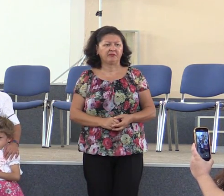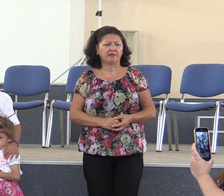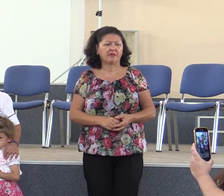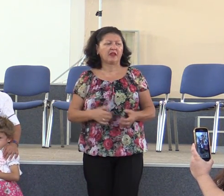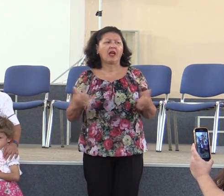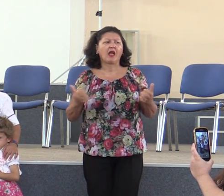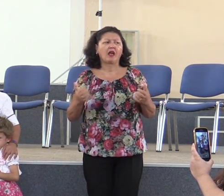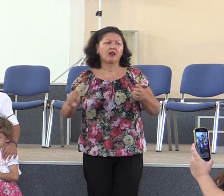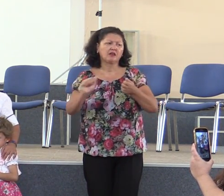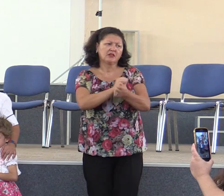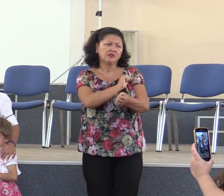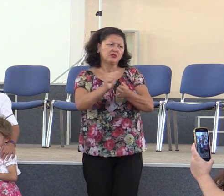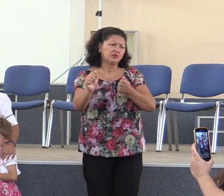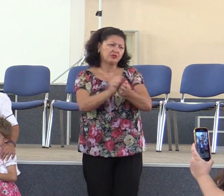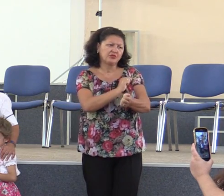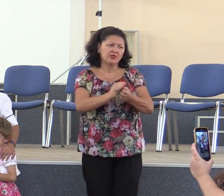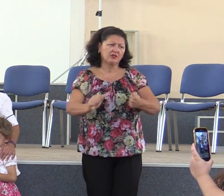care distruge